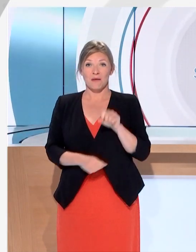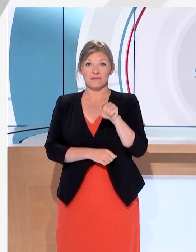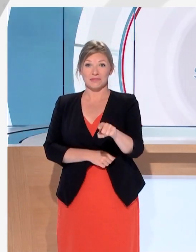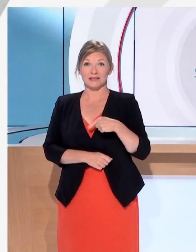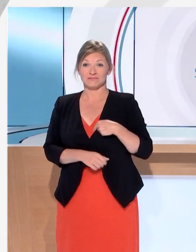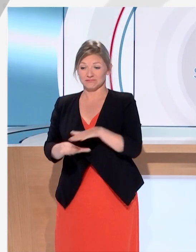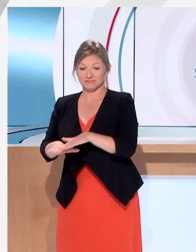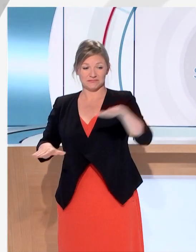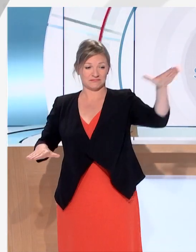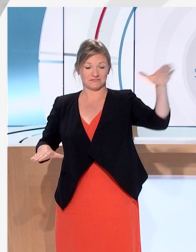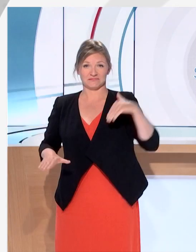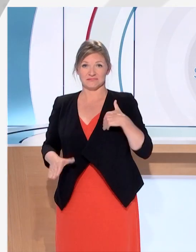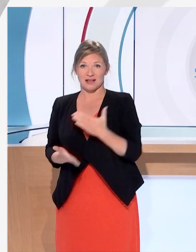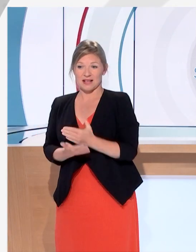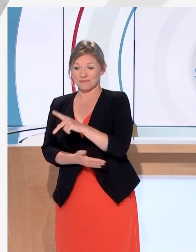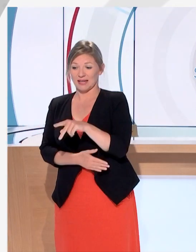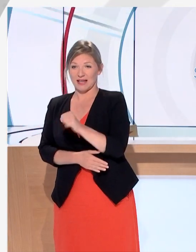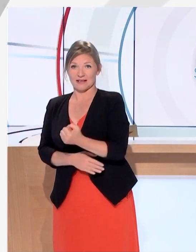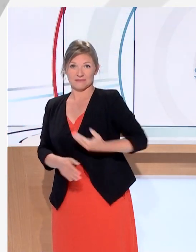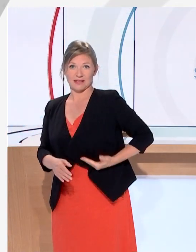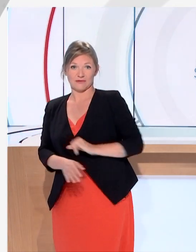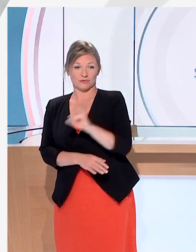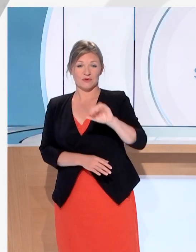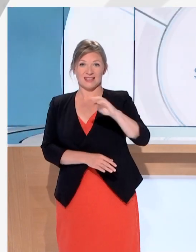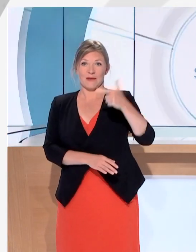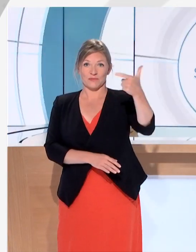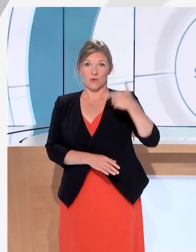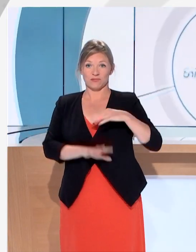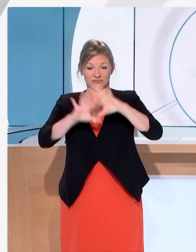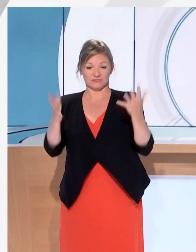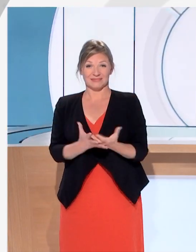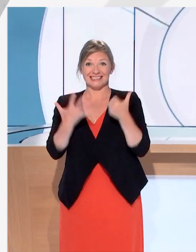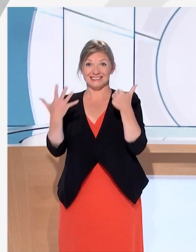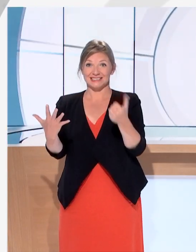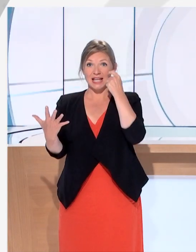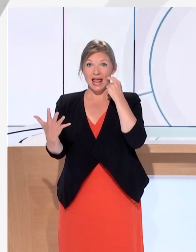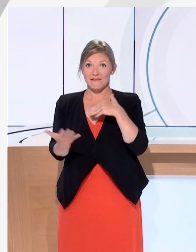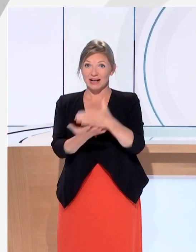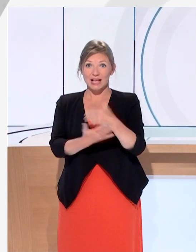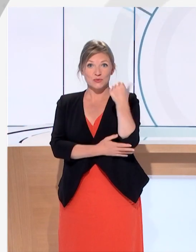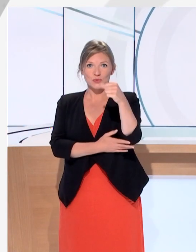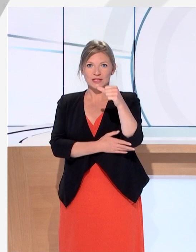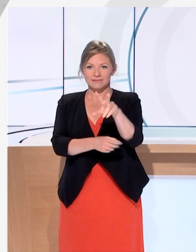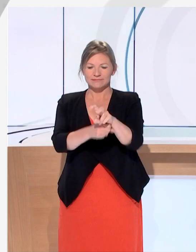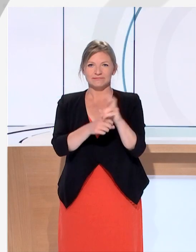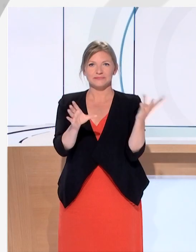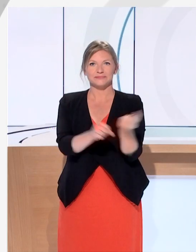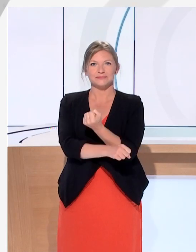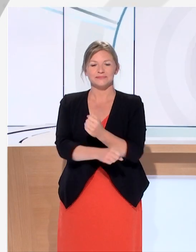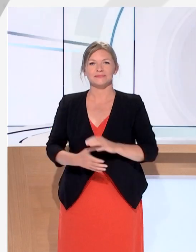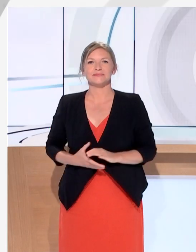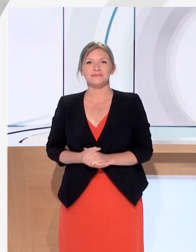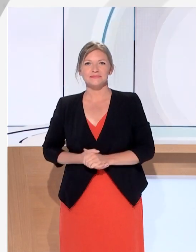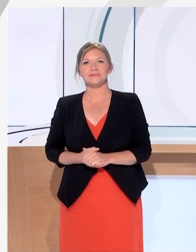élèves seulement, de la petite section de maternelle au CM2. La classe unique a pu être maintenue.